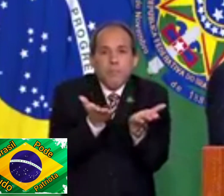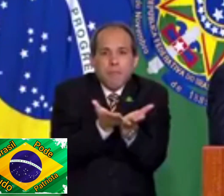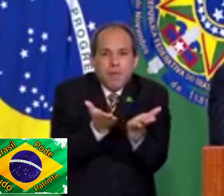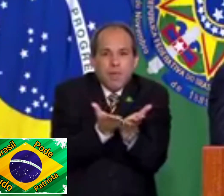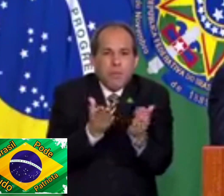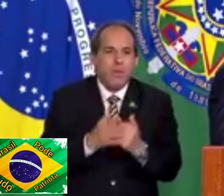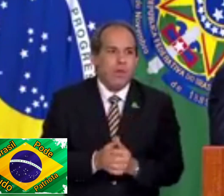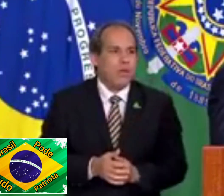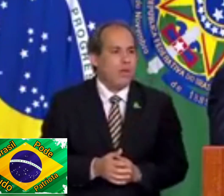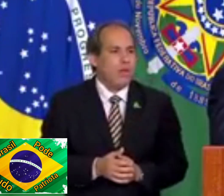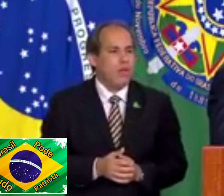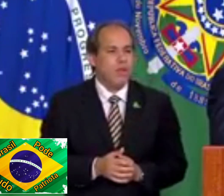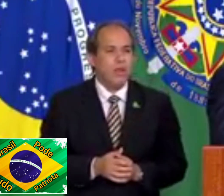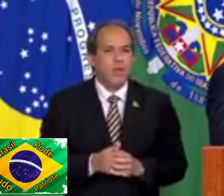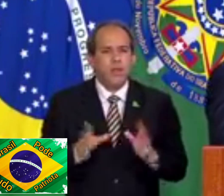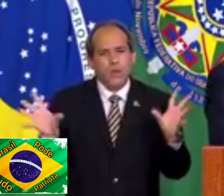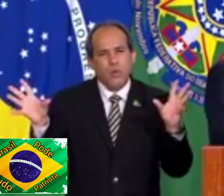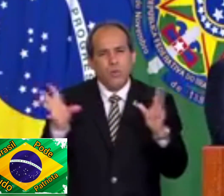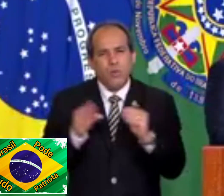Nada temeis,